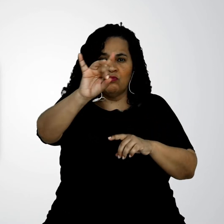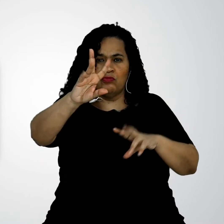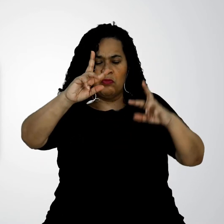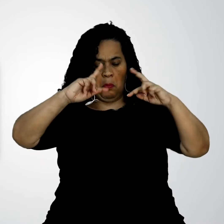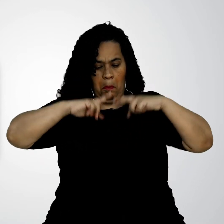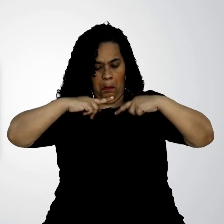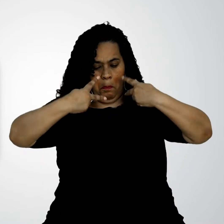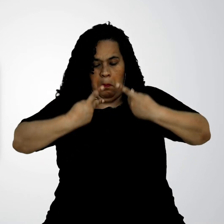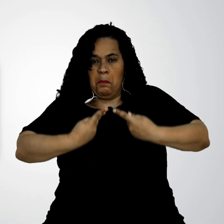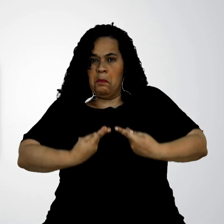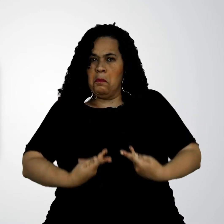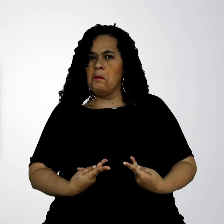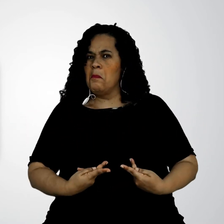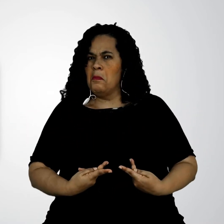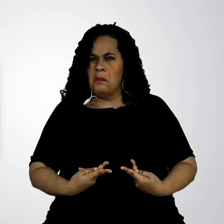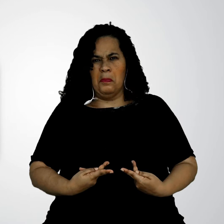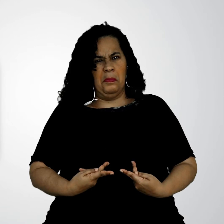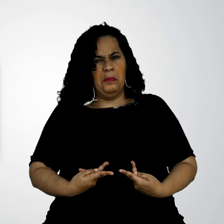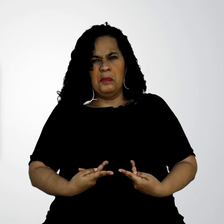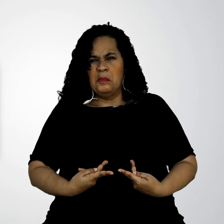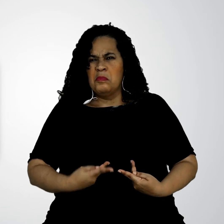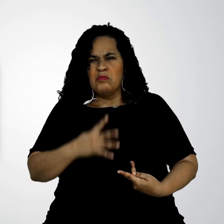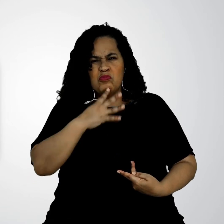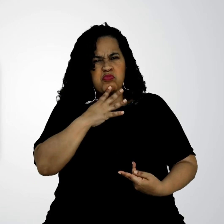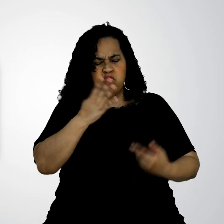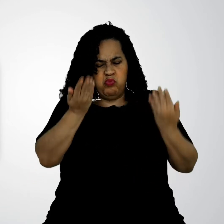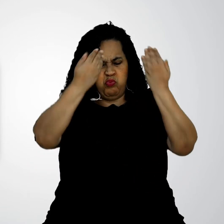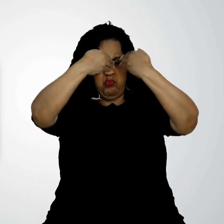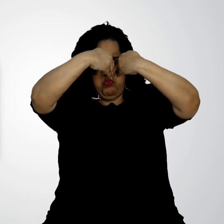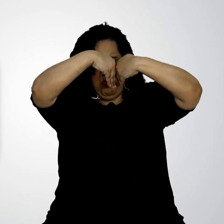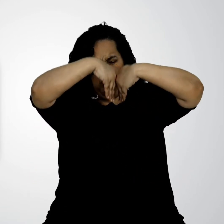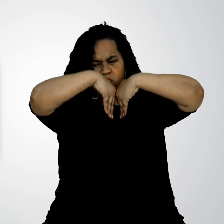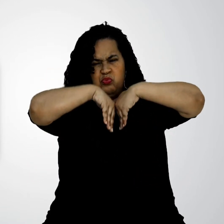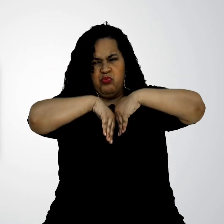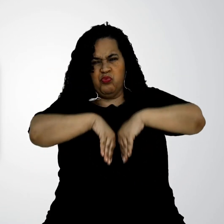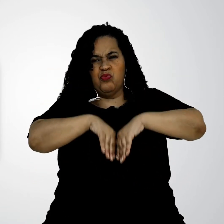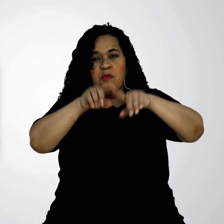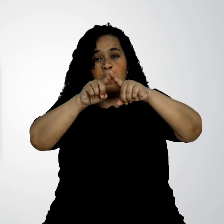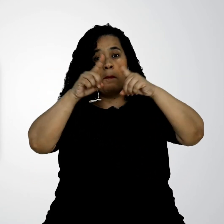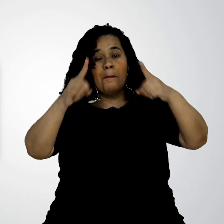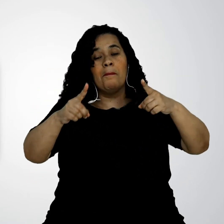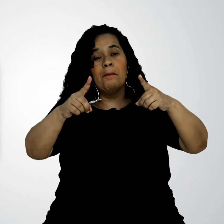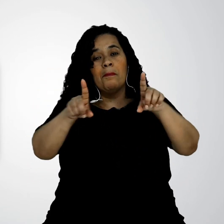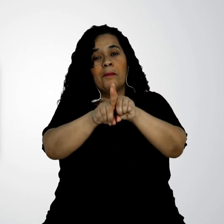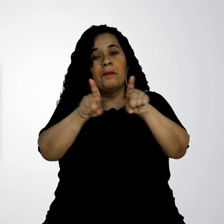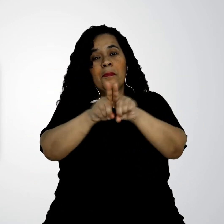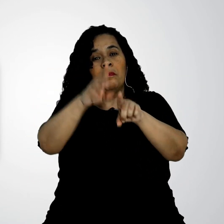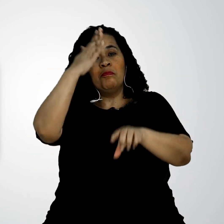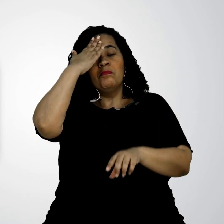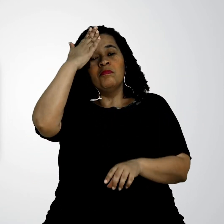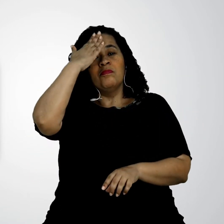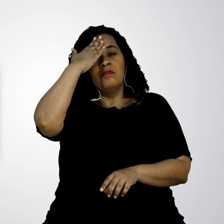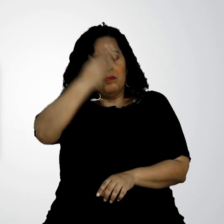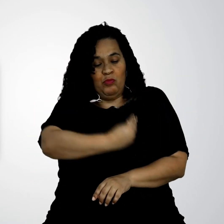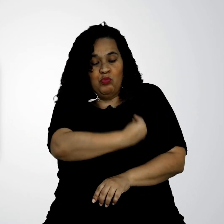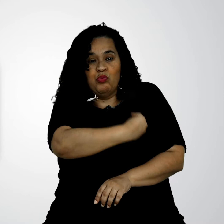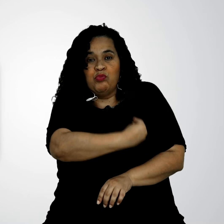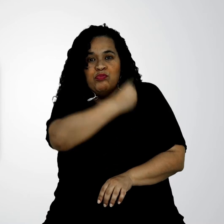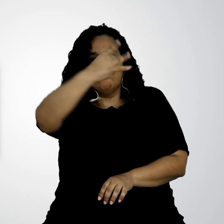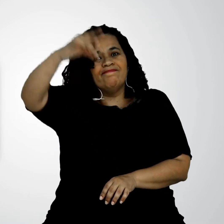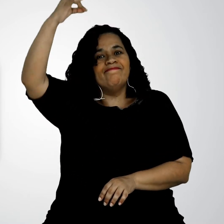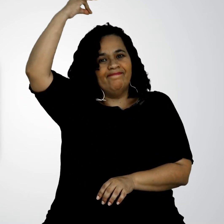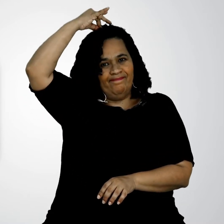humanos, antropologicamente dizendo, mas estamos também considerando o fator espiritual de ataque